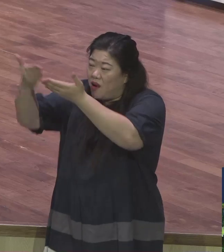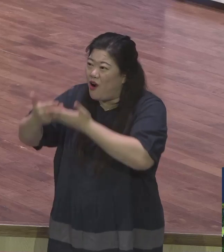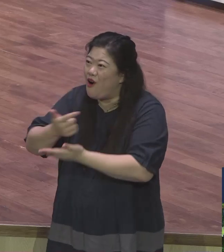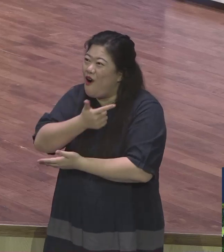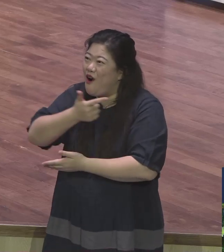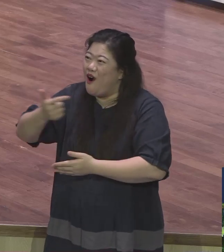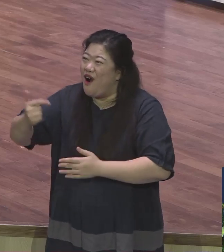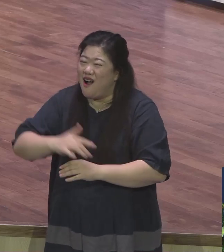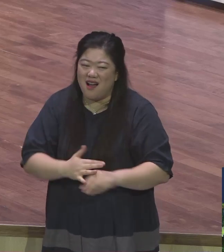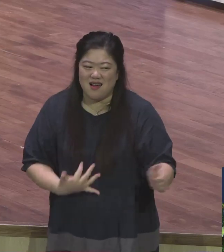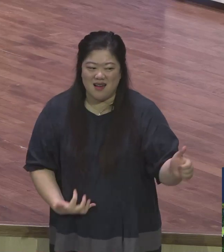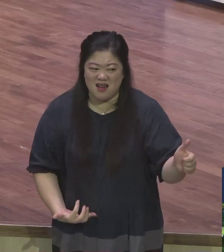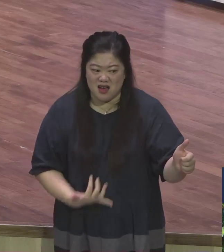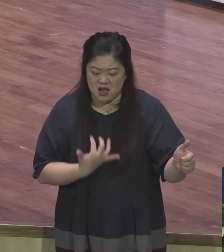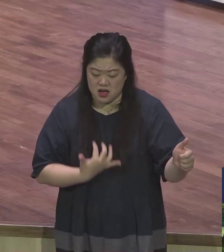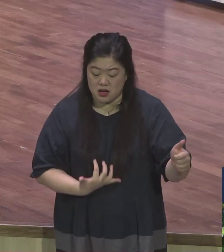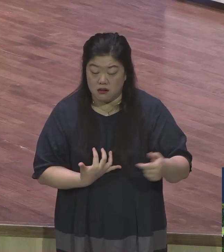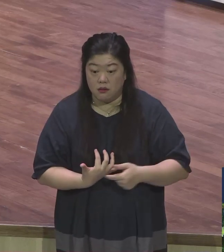기도는 하는가.